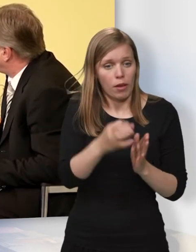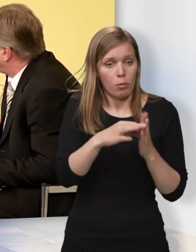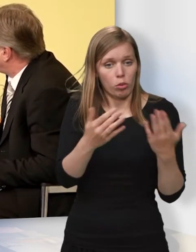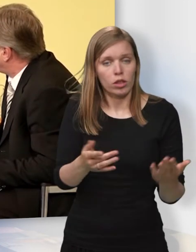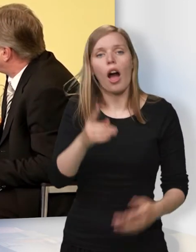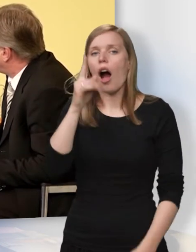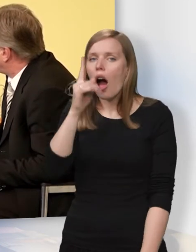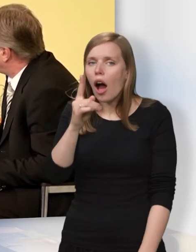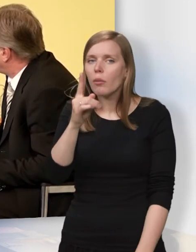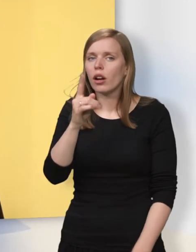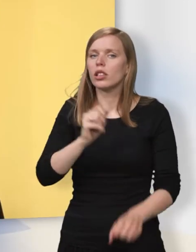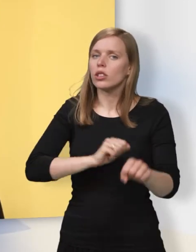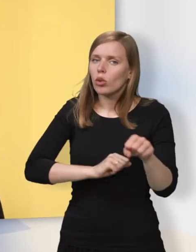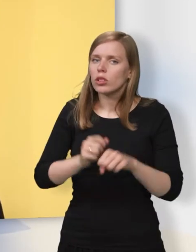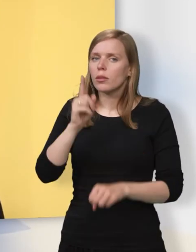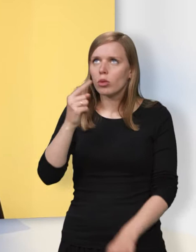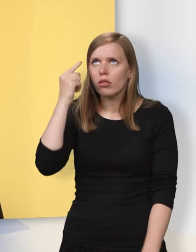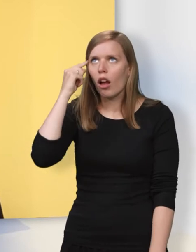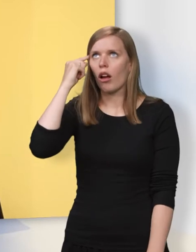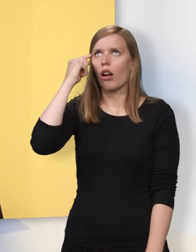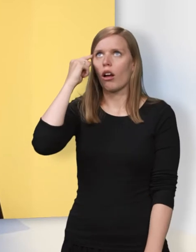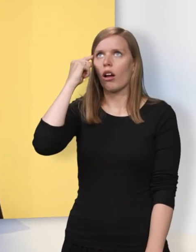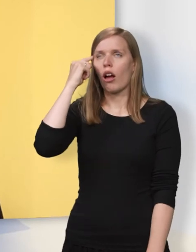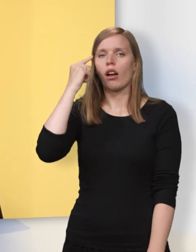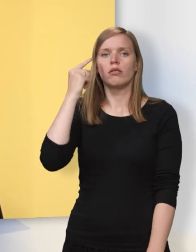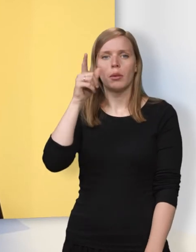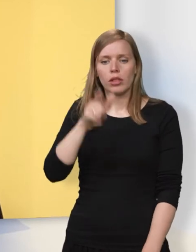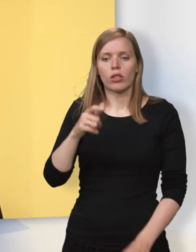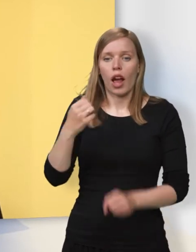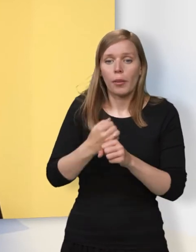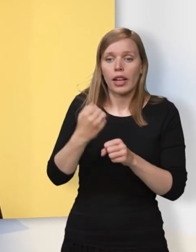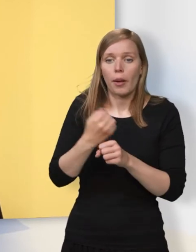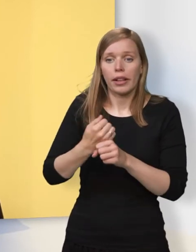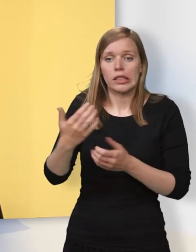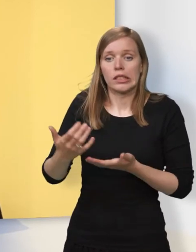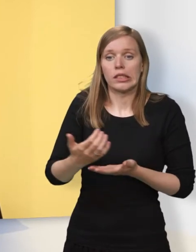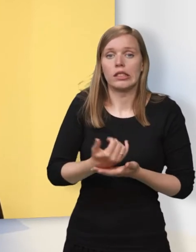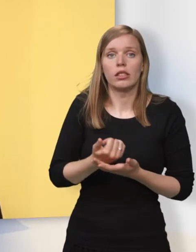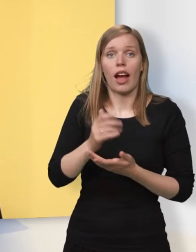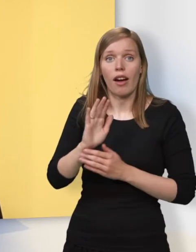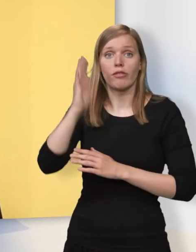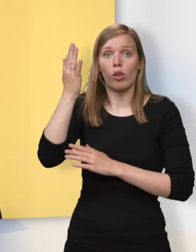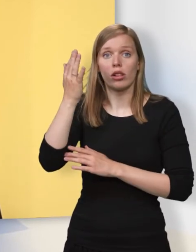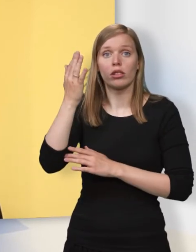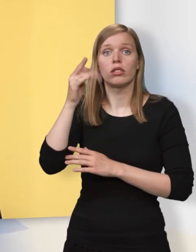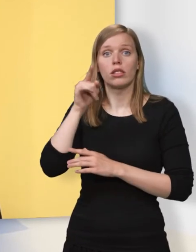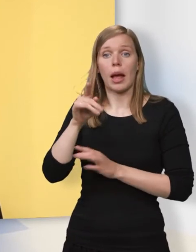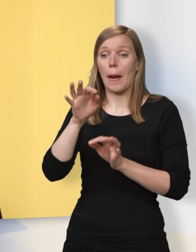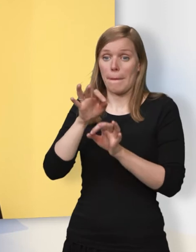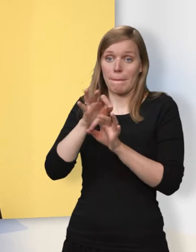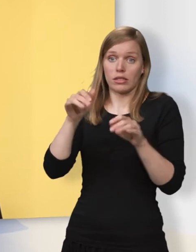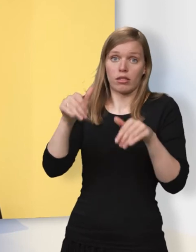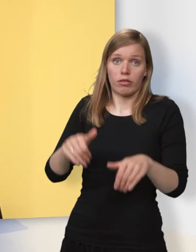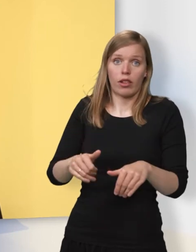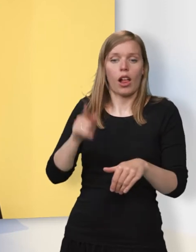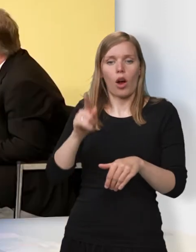bedenken, dass was man erarbeitet und was Erfolg ist, ist dann im besten Sinne christlich gesprochen auch die Grundlage